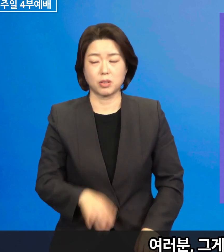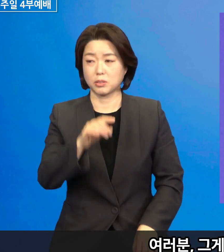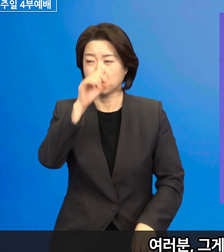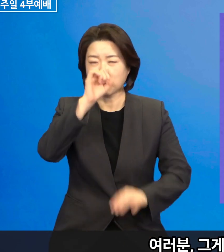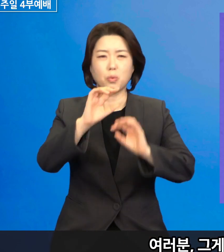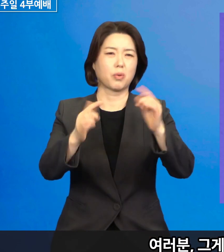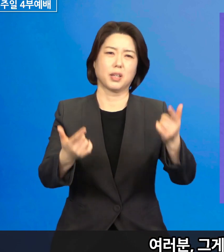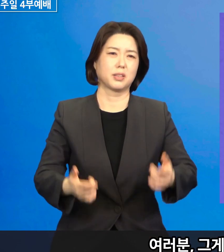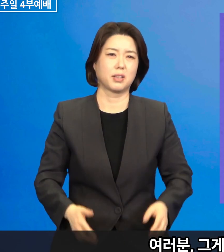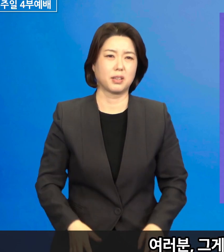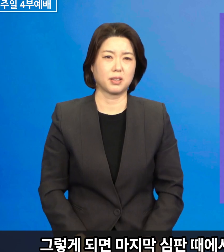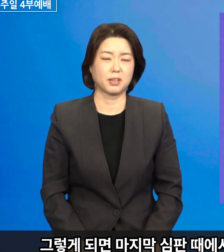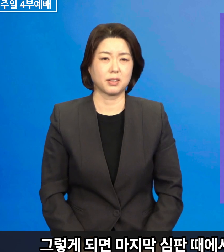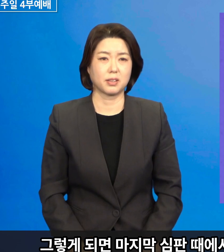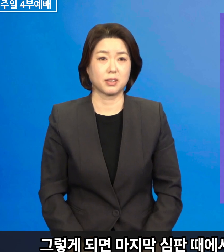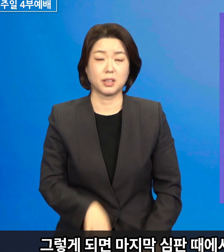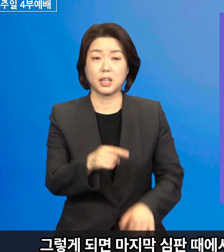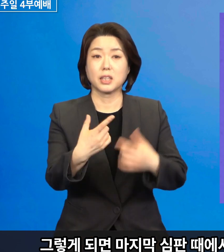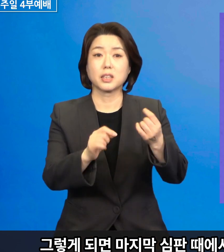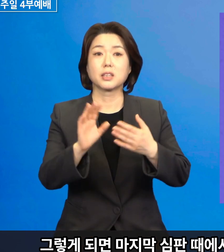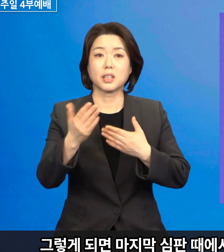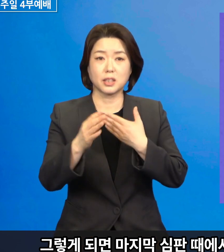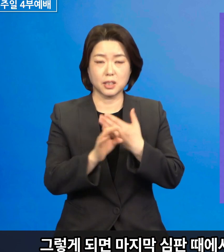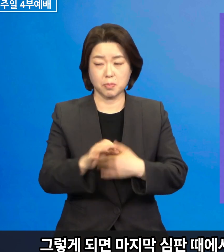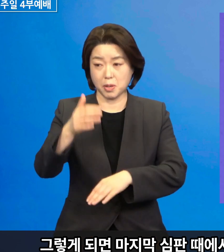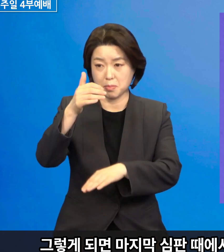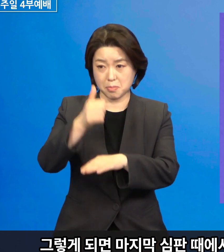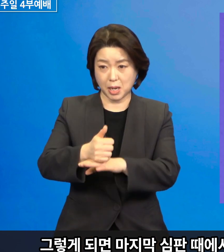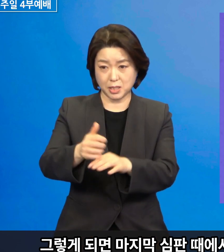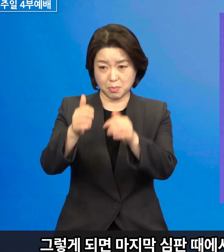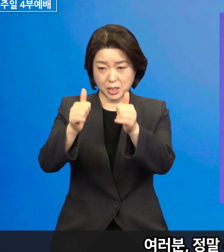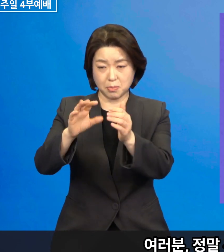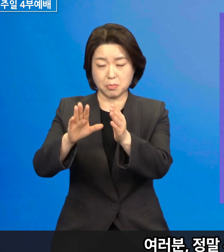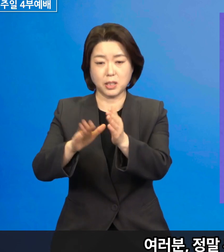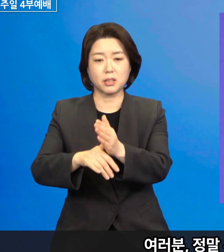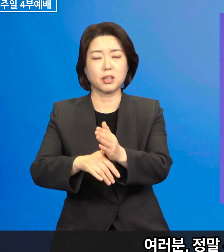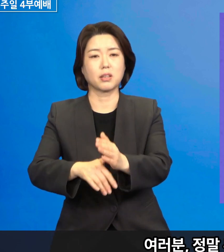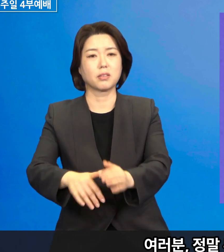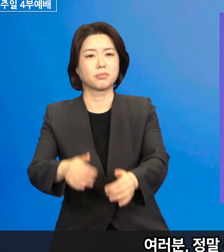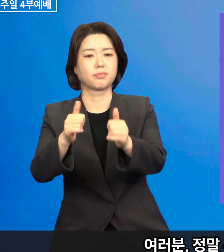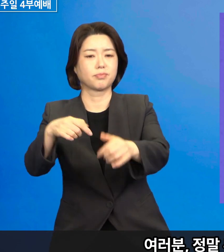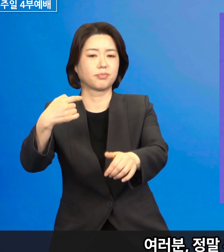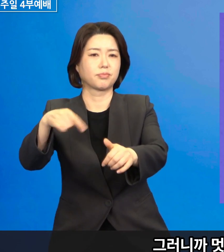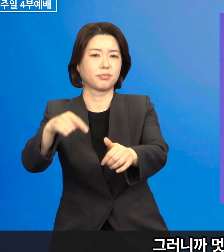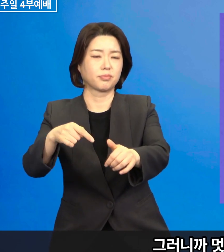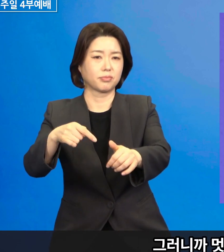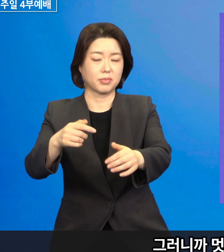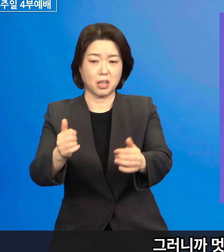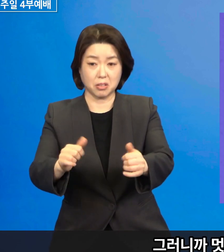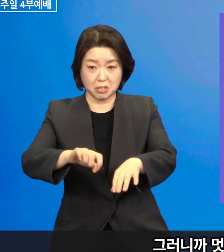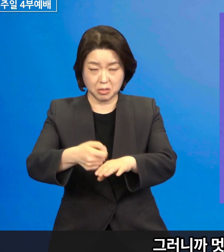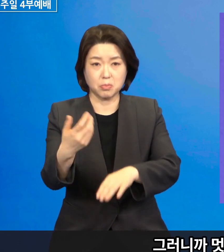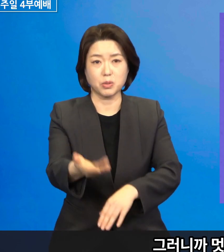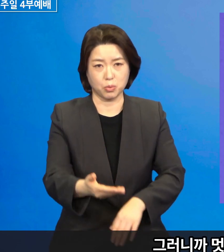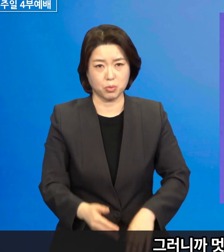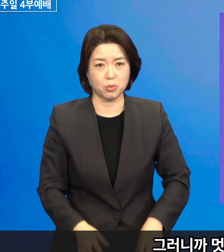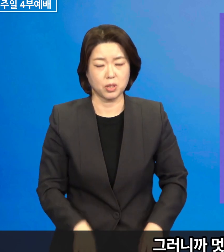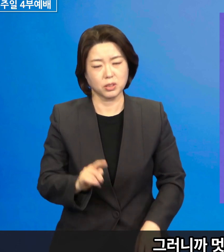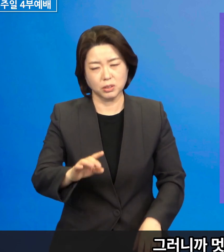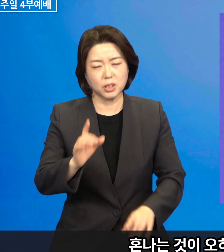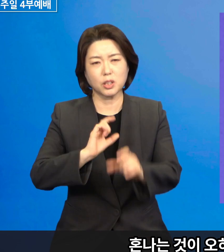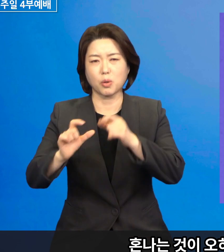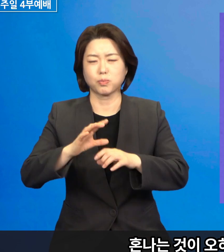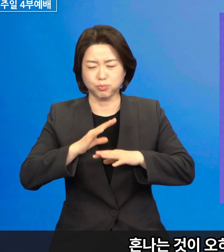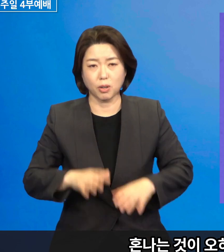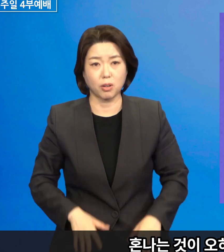아니라 그렇게 되면 마지막 심판 때 하나님이 그걸 다루실 거예요. 여러분 정말 두려운 일입니다. 그러니까 멋대로